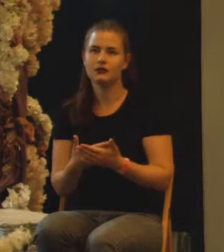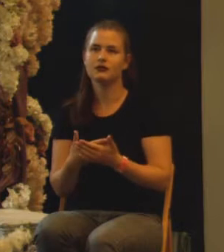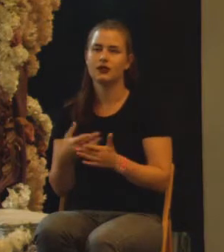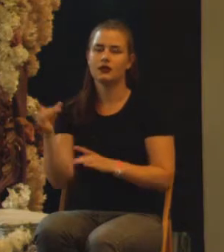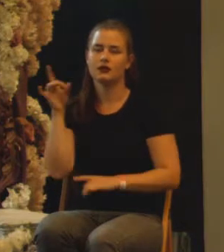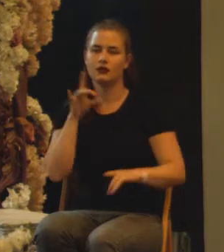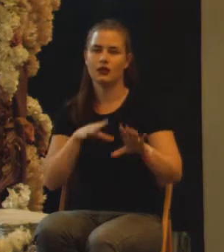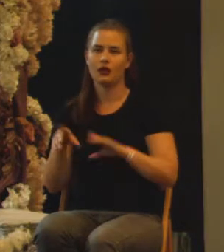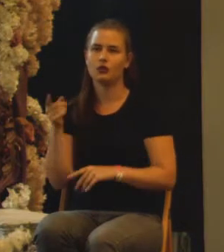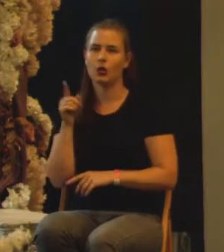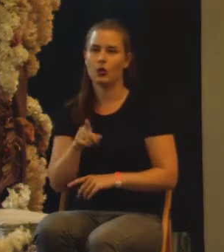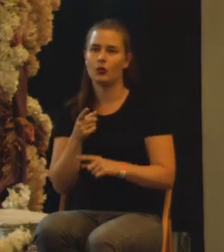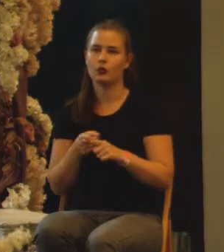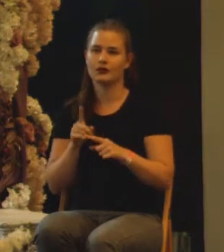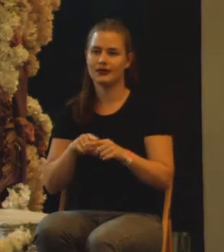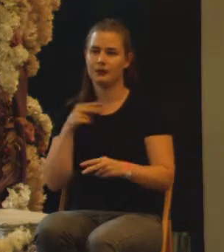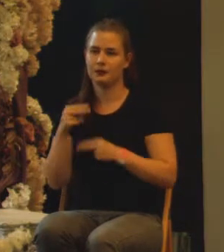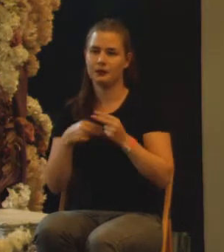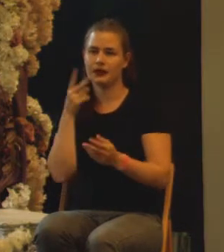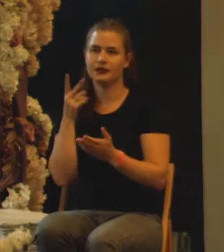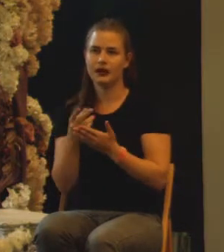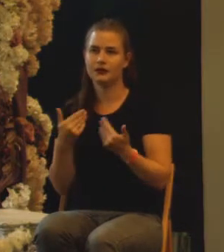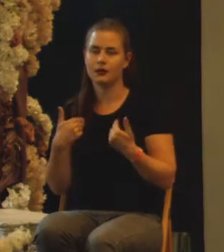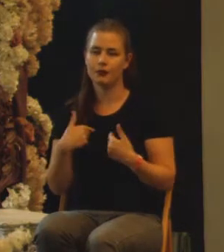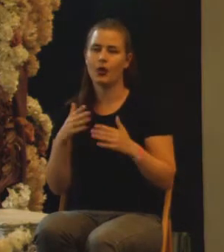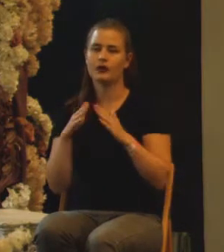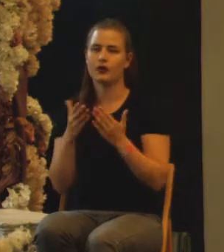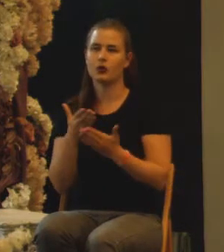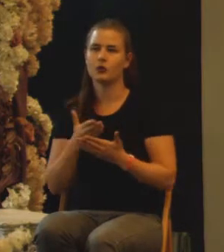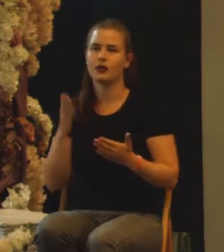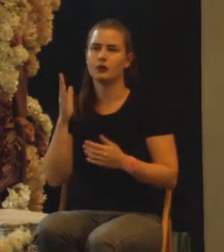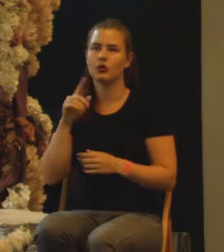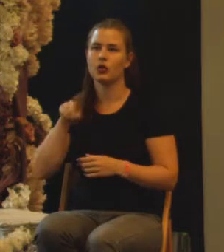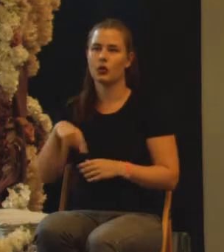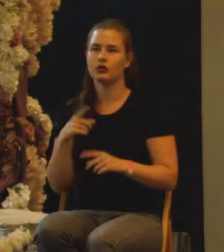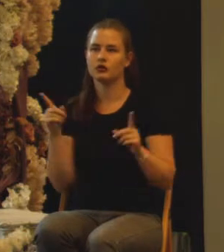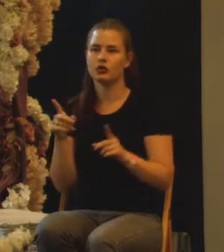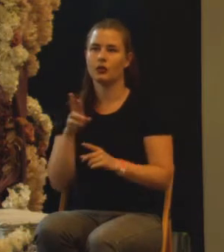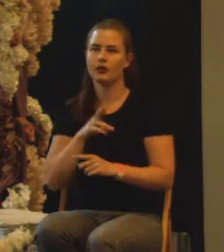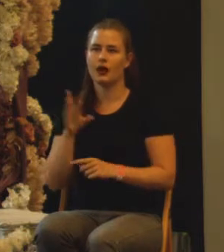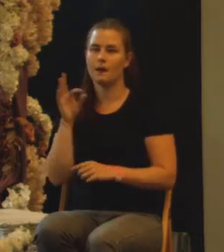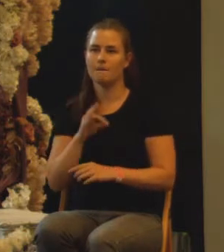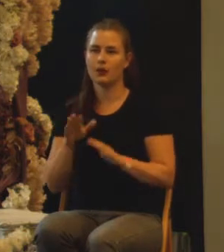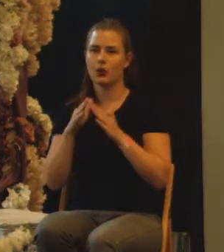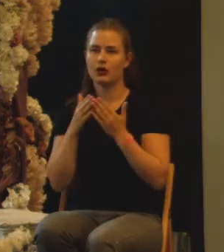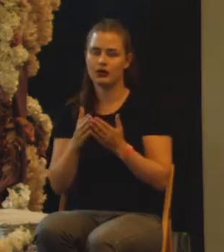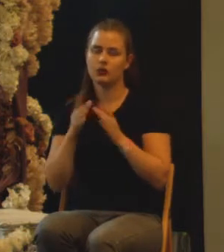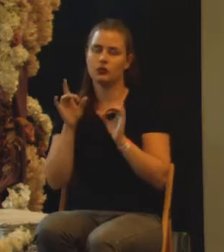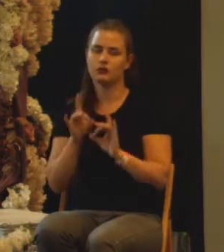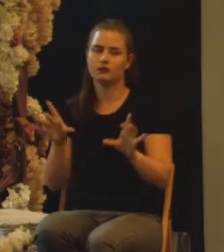тому це презентація моєї книги. І в нас буде годинка, щоб я про неї добрезно